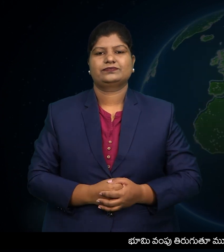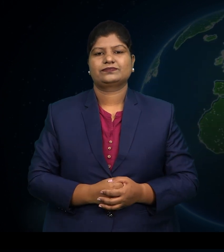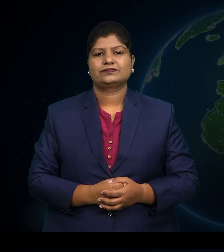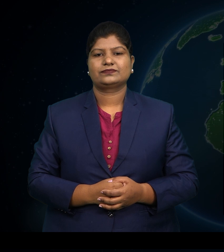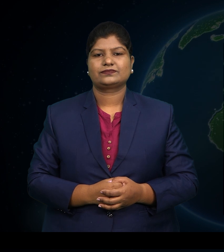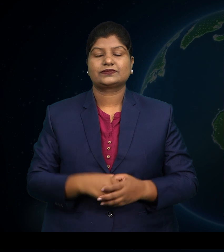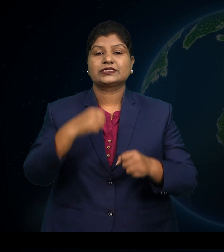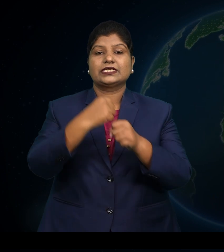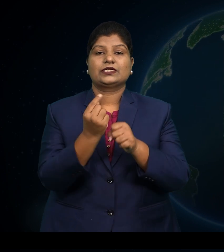సింధు శాఖ